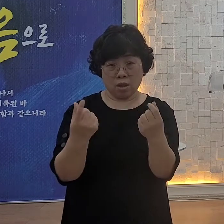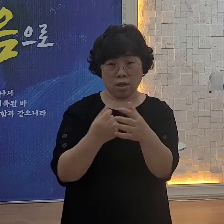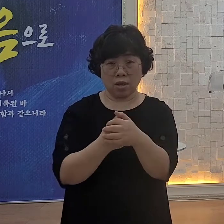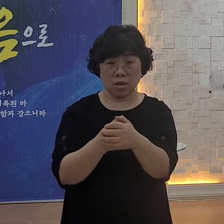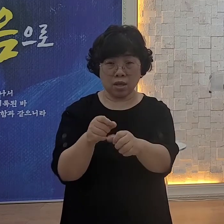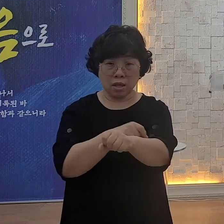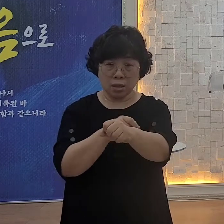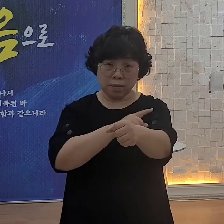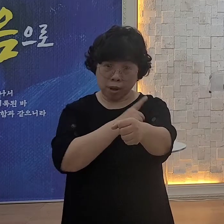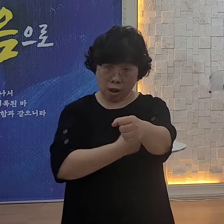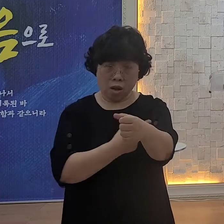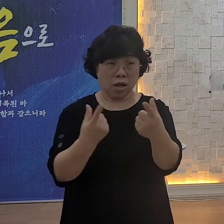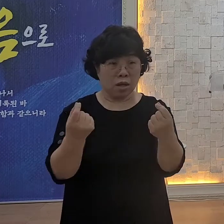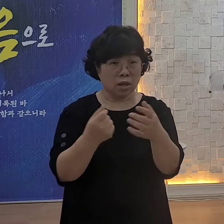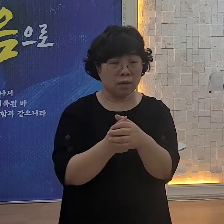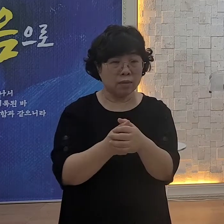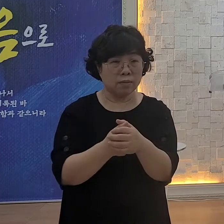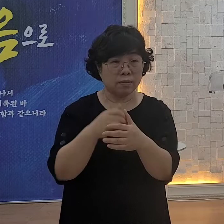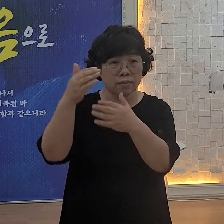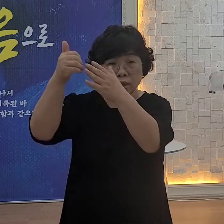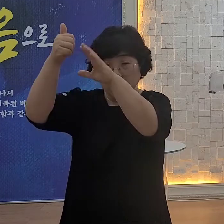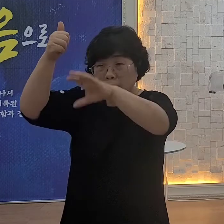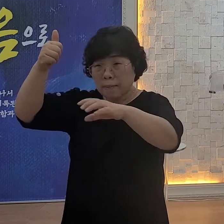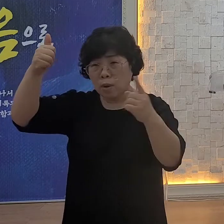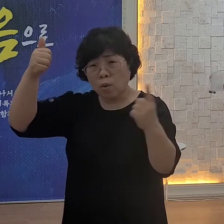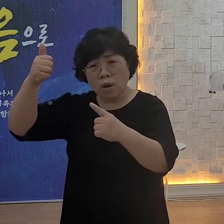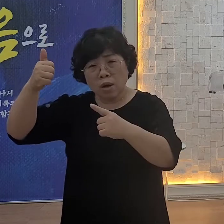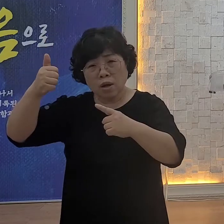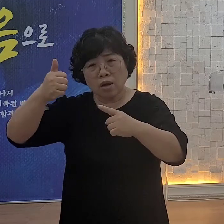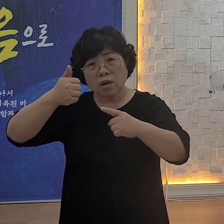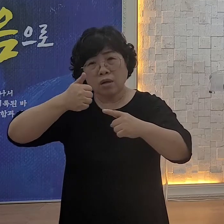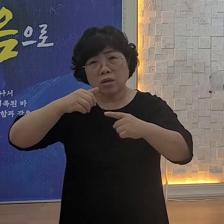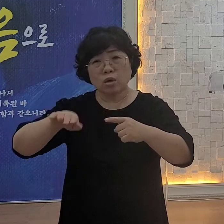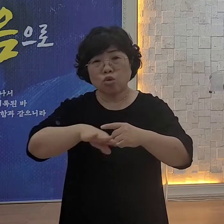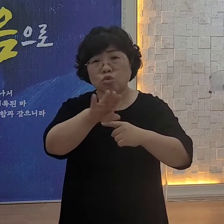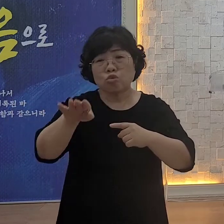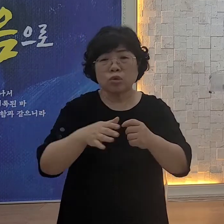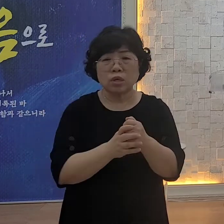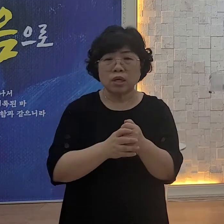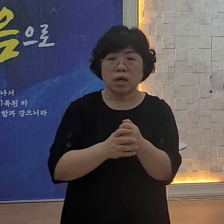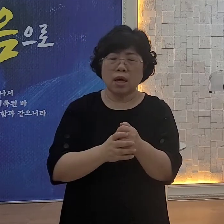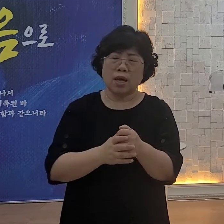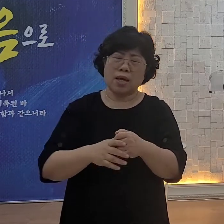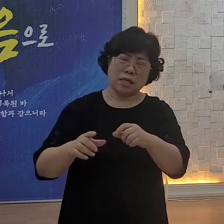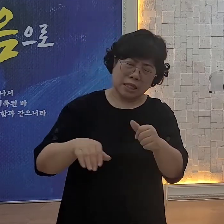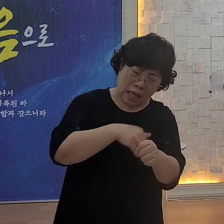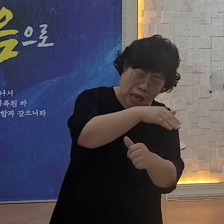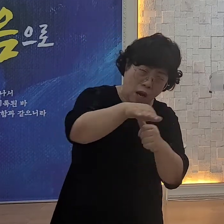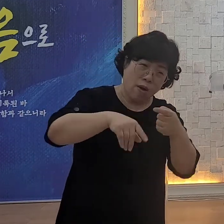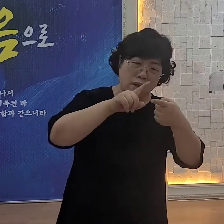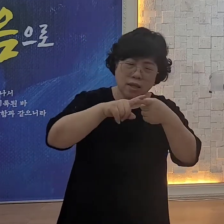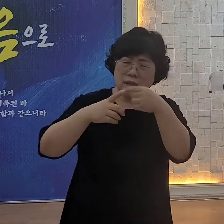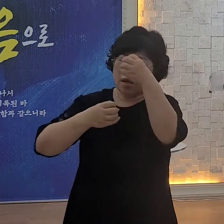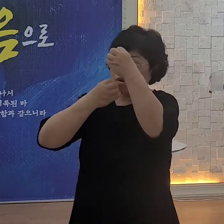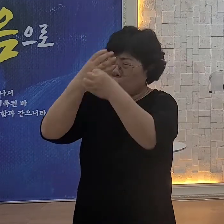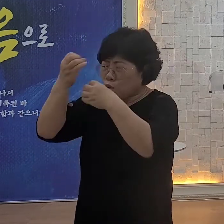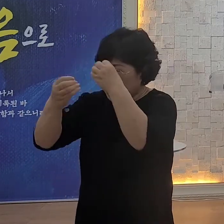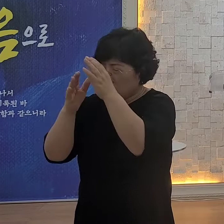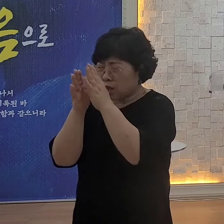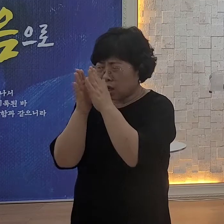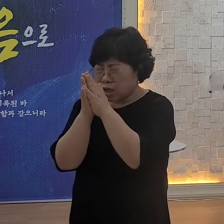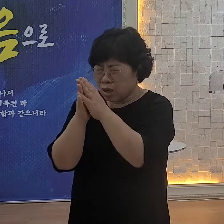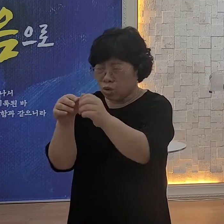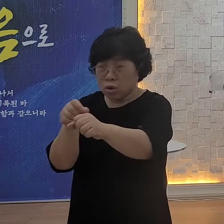앞에 마음껏 나아가서 뭘 할까요? 하나님 앞에 우리의 사정을 아뢰고 기도하는 특권. 이 바로 기도의